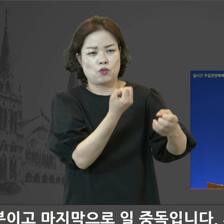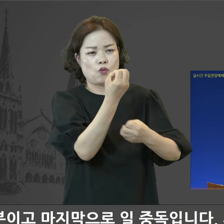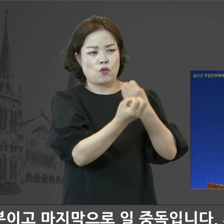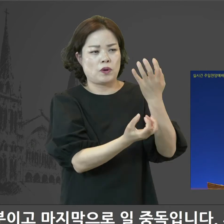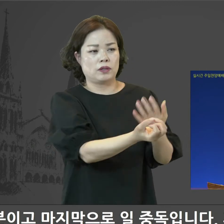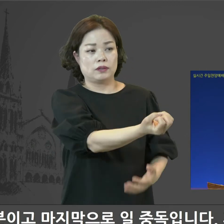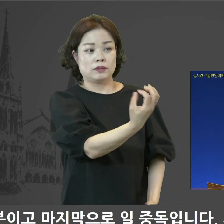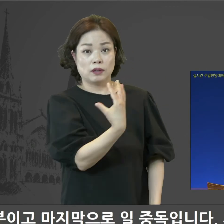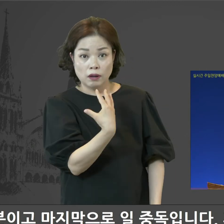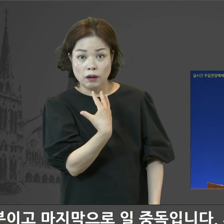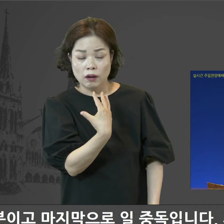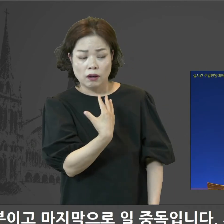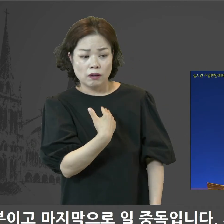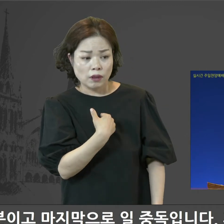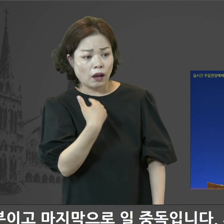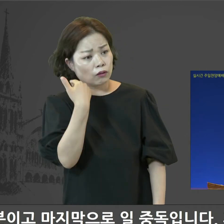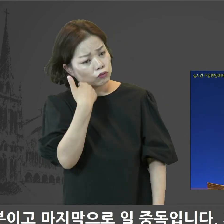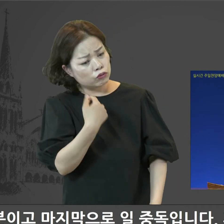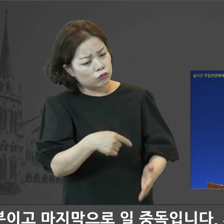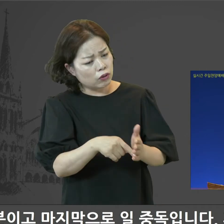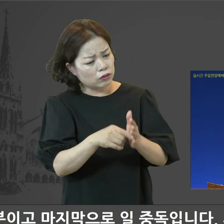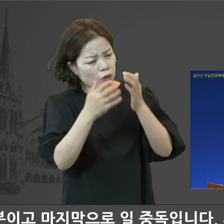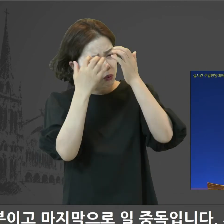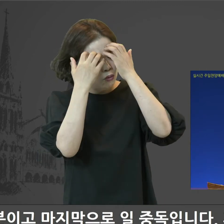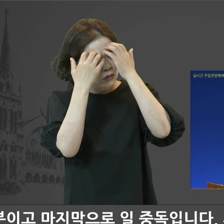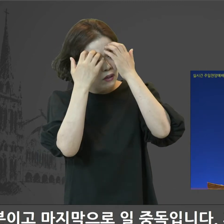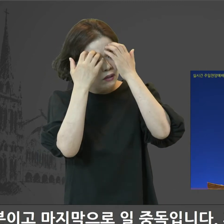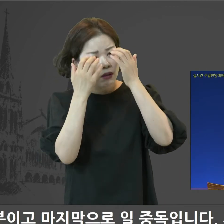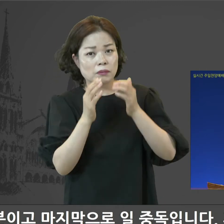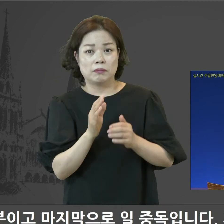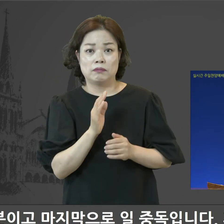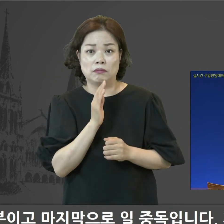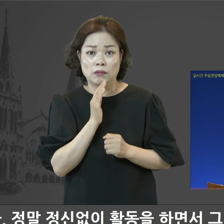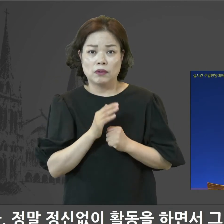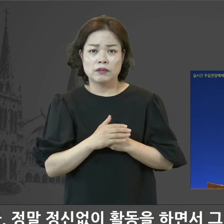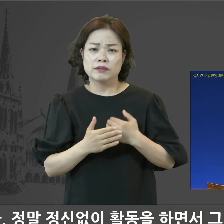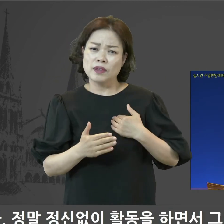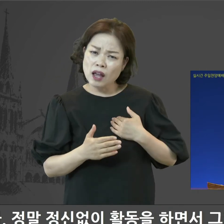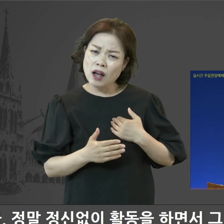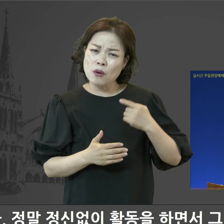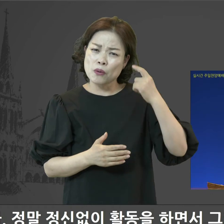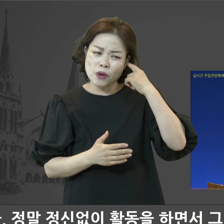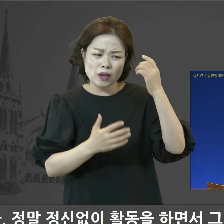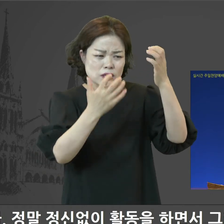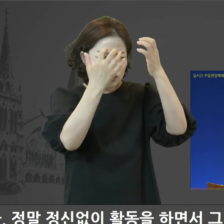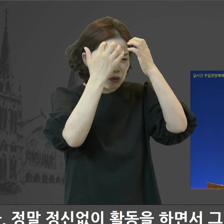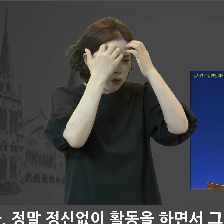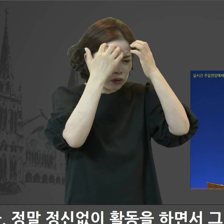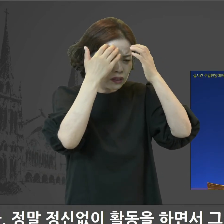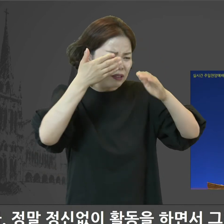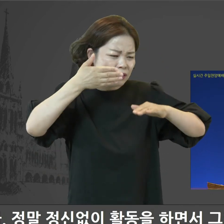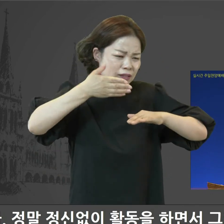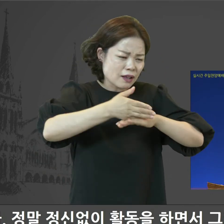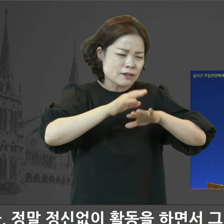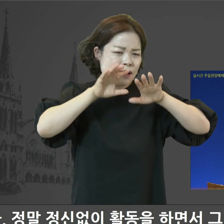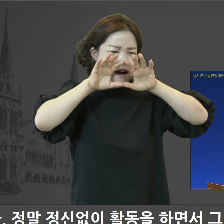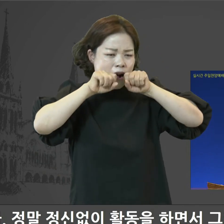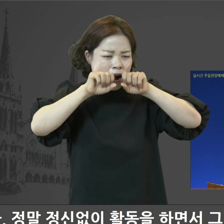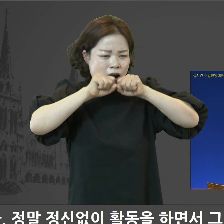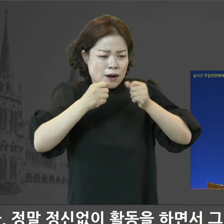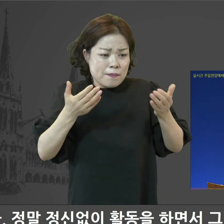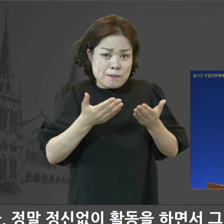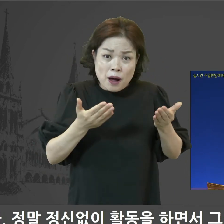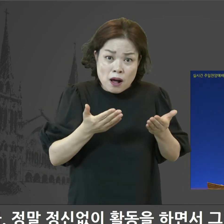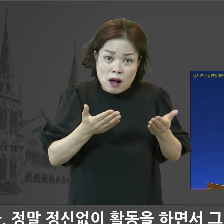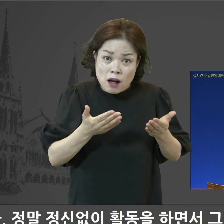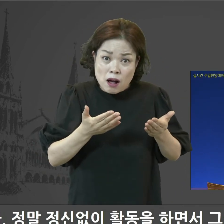보고 있어요. 내가 누구를 위해 이 고생을 하는데, 물론 맞습니다. 내가 왜 이 고생을 늦은 시간까지 야근하고 고생을